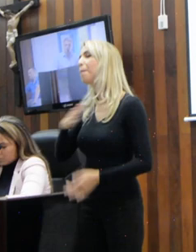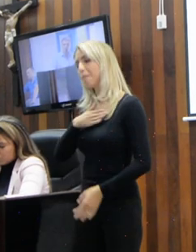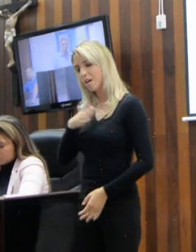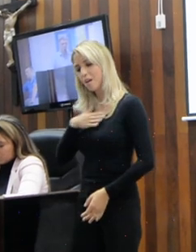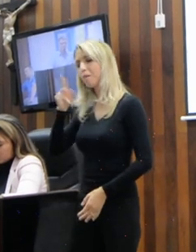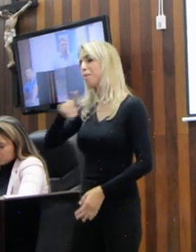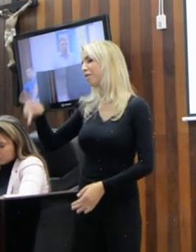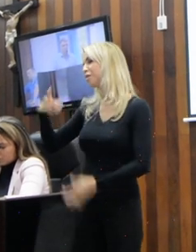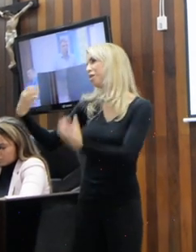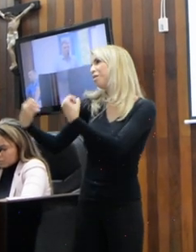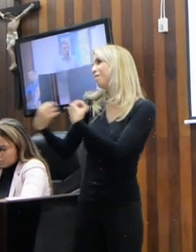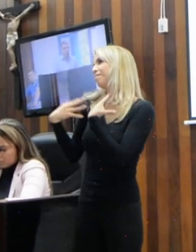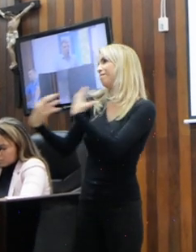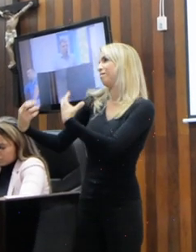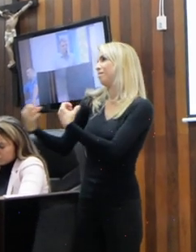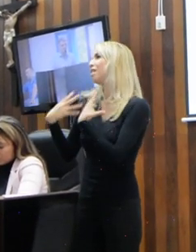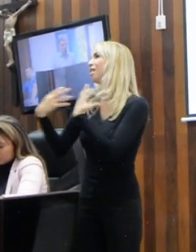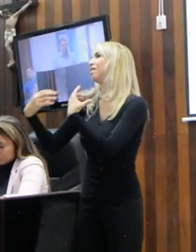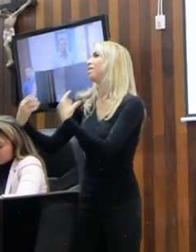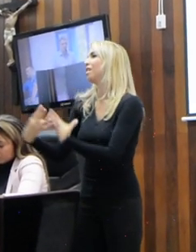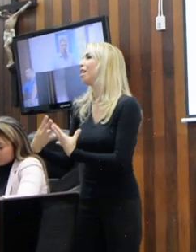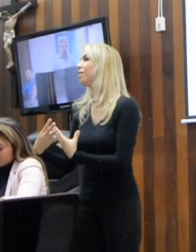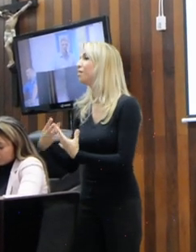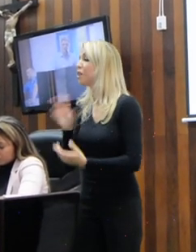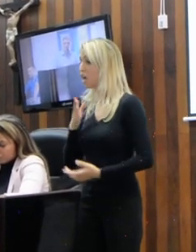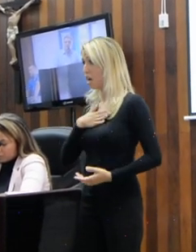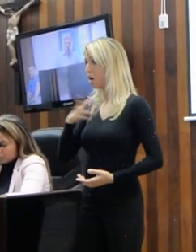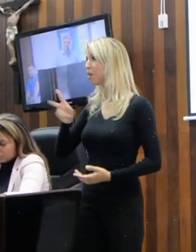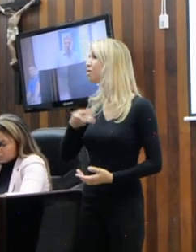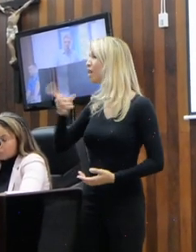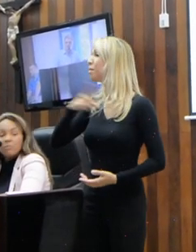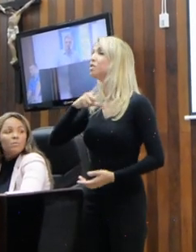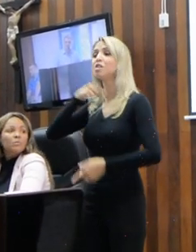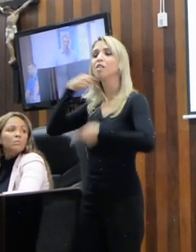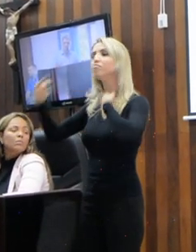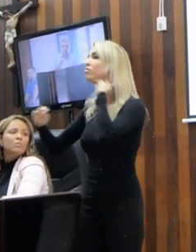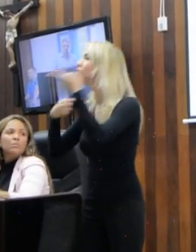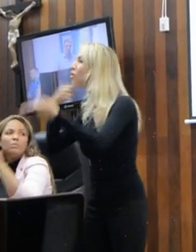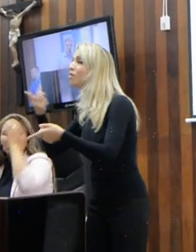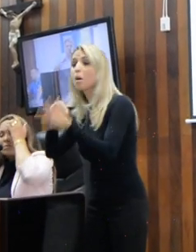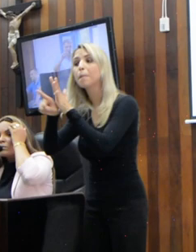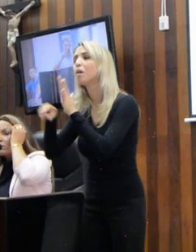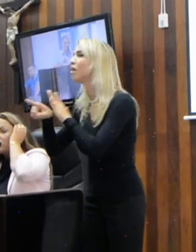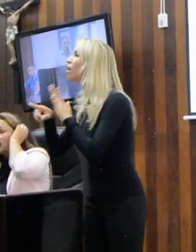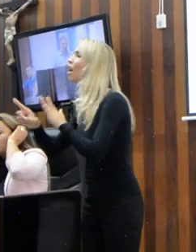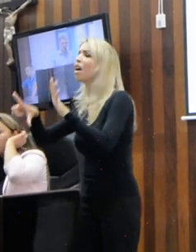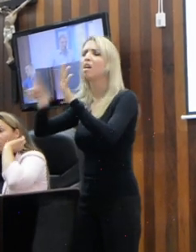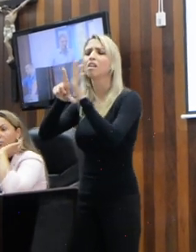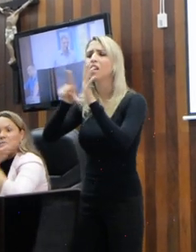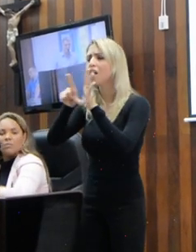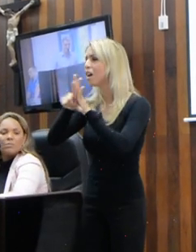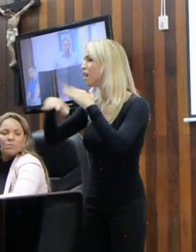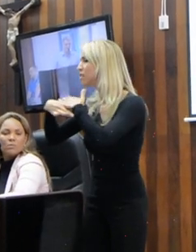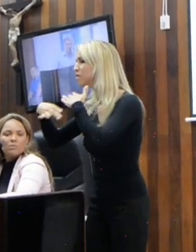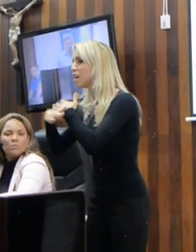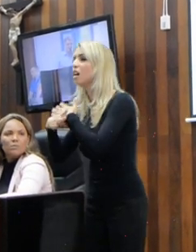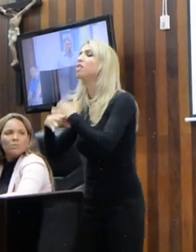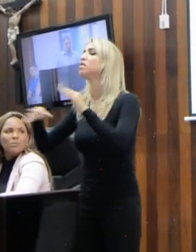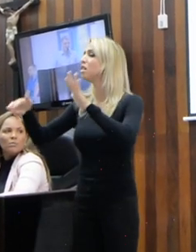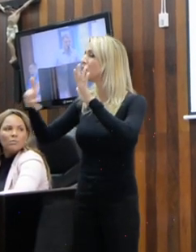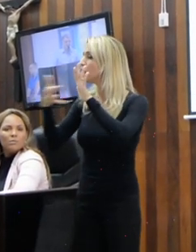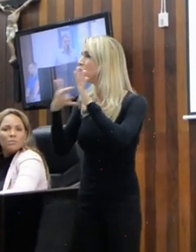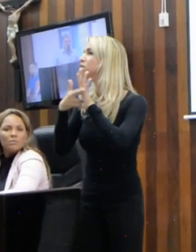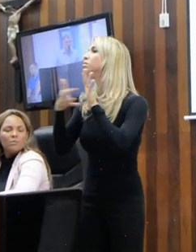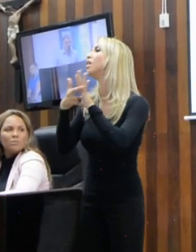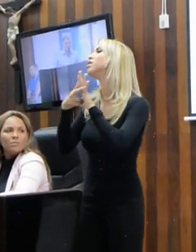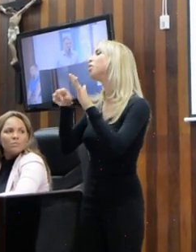professor. Todas as dúvidas que eu tinha em relação a regimento, a lei orgânica,